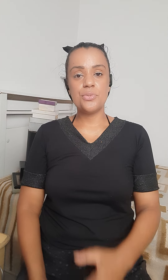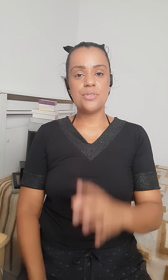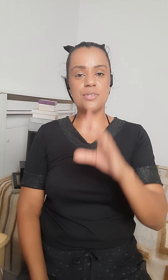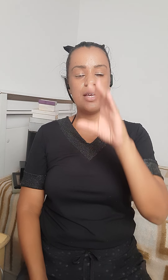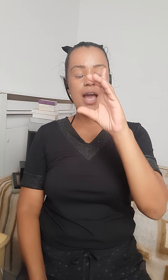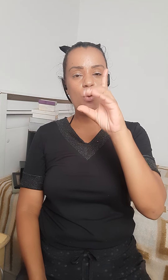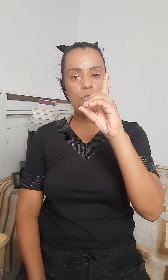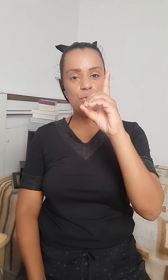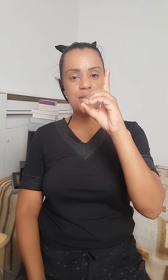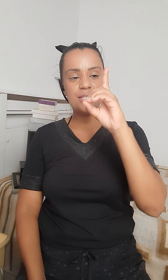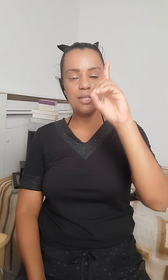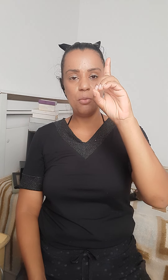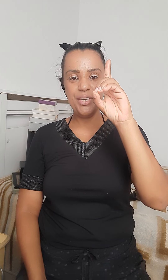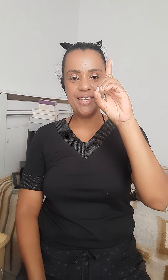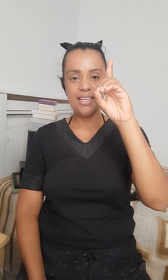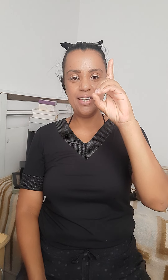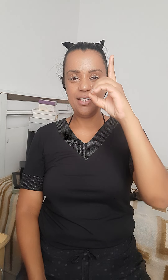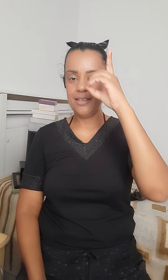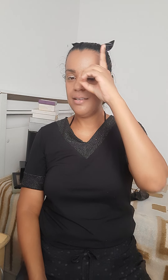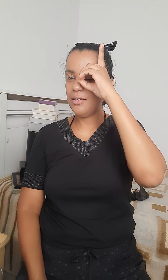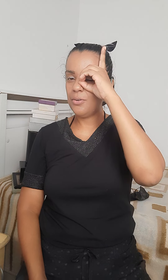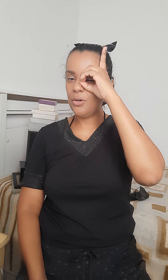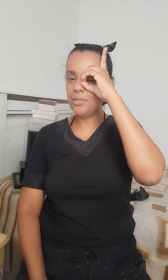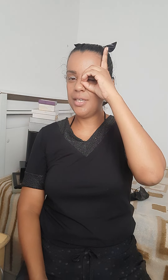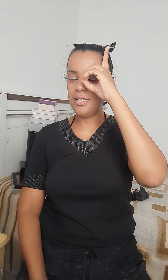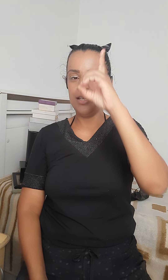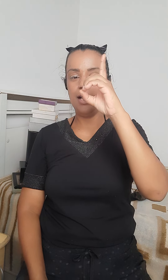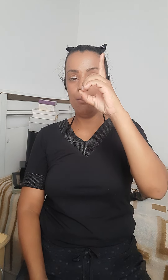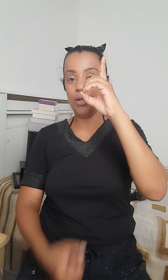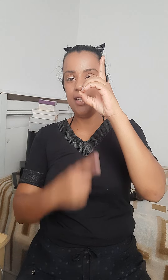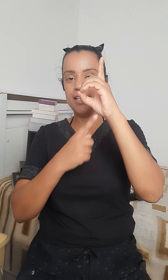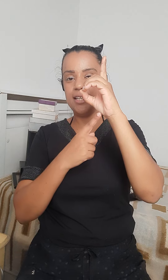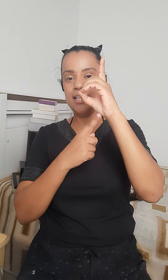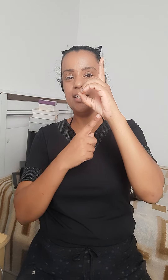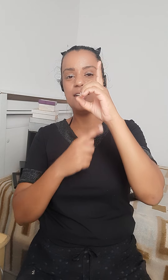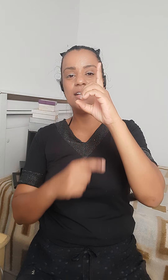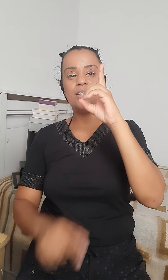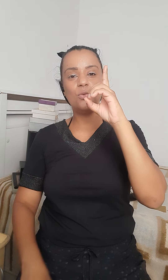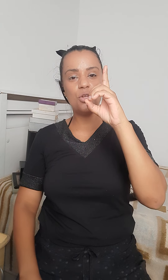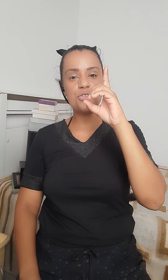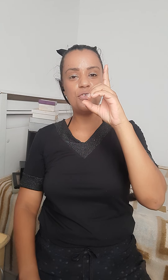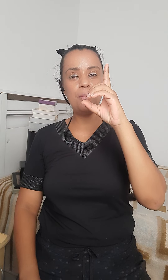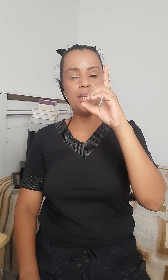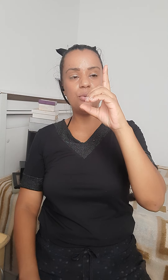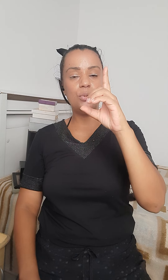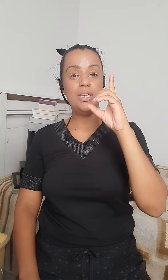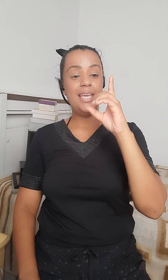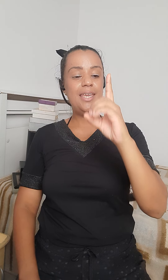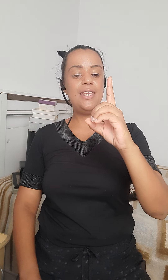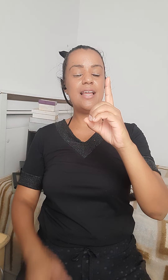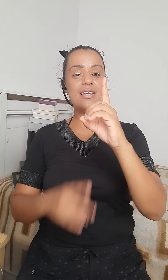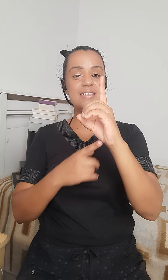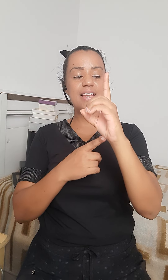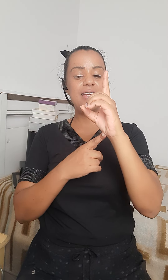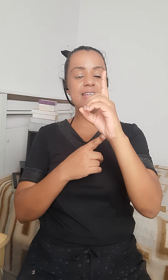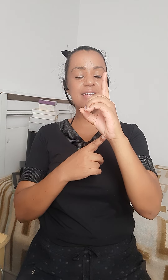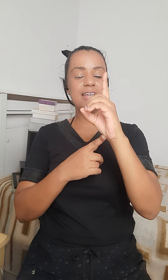Deus, a configuração da mão em D. Ó o D, a bolinha, né? Do nosso alfabeto. E ela sai, ele sai aqui